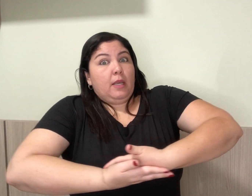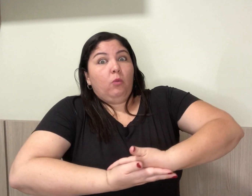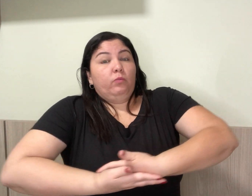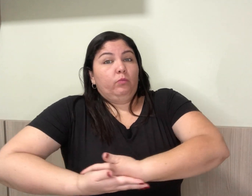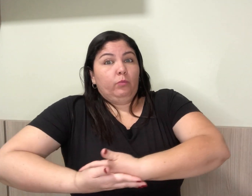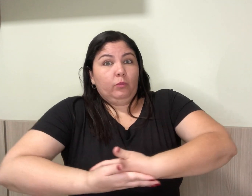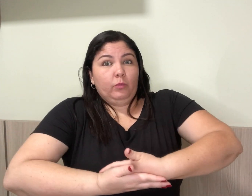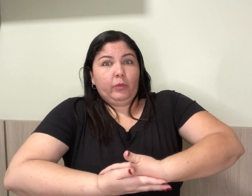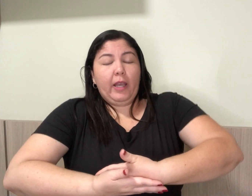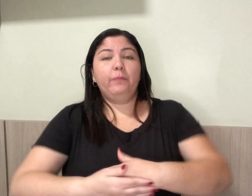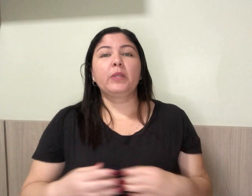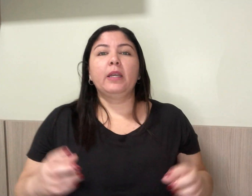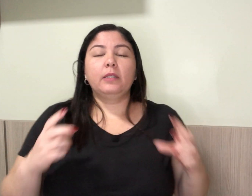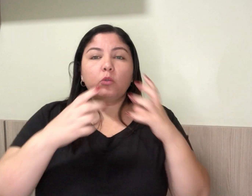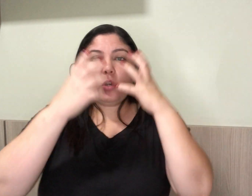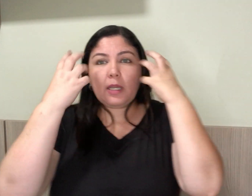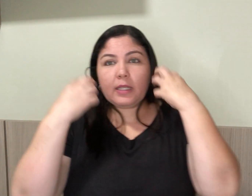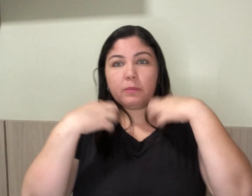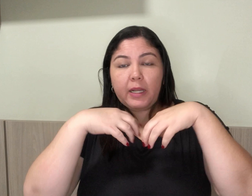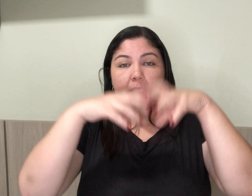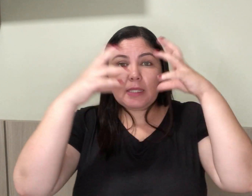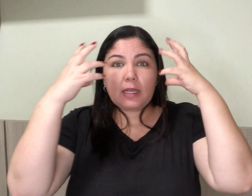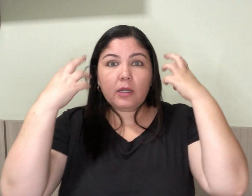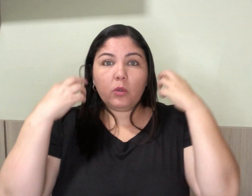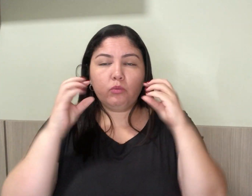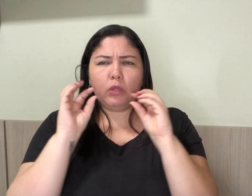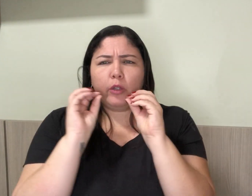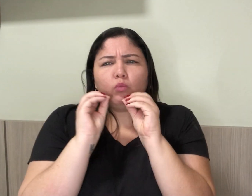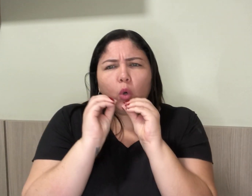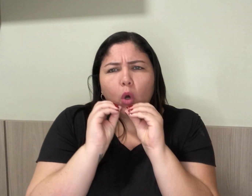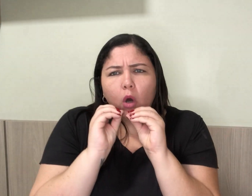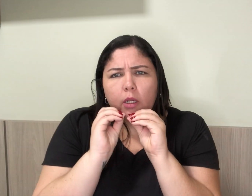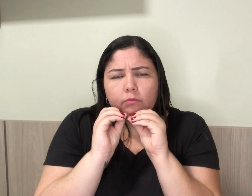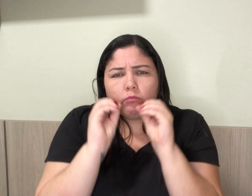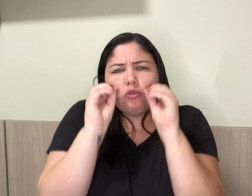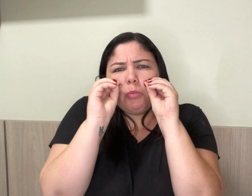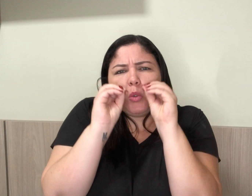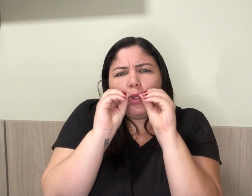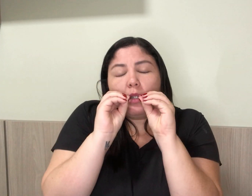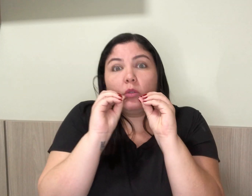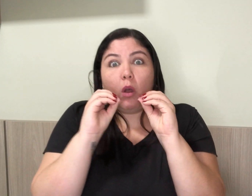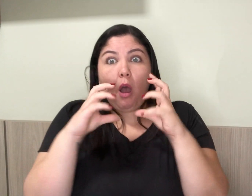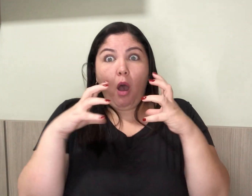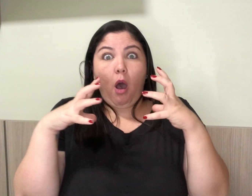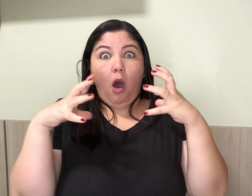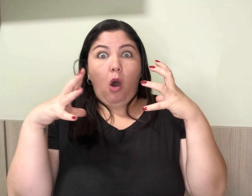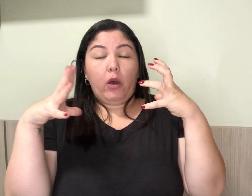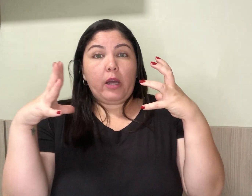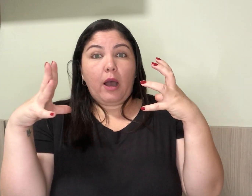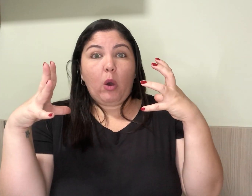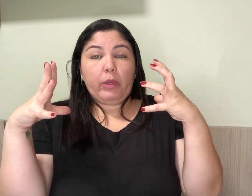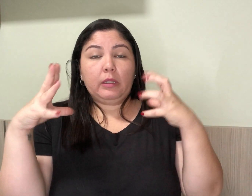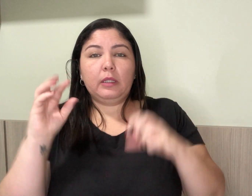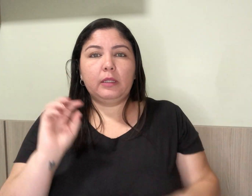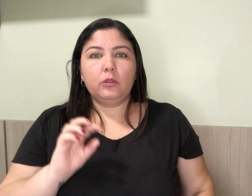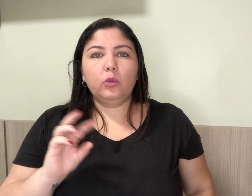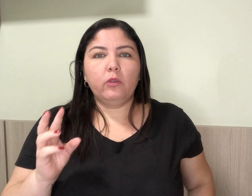bebezão, né? Então, toda essa expressão, né, ora diminuindo, ora aumentando,